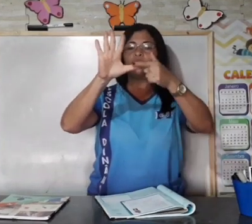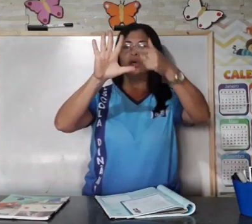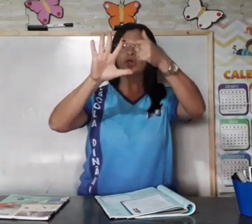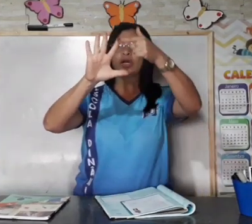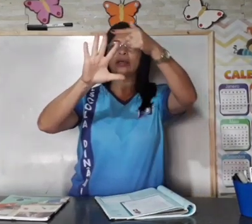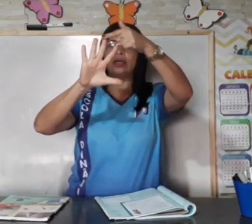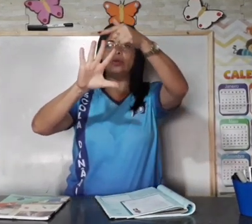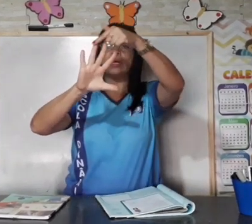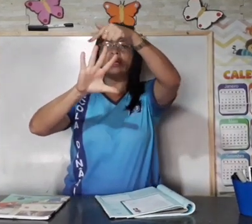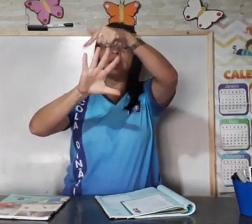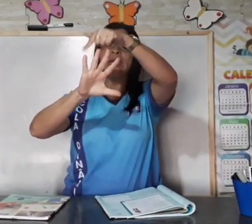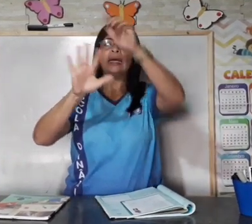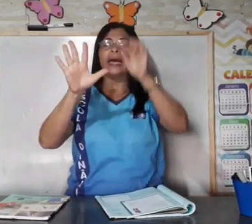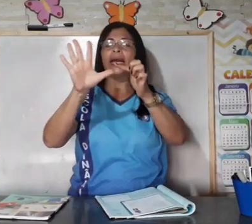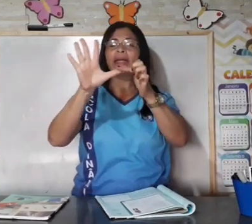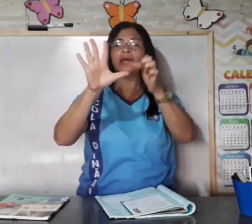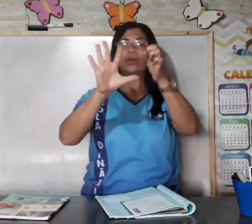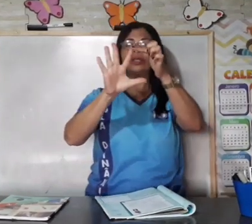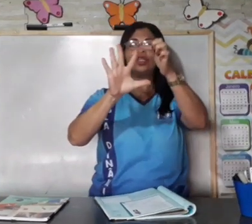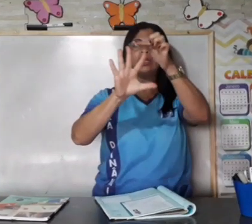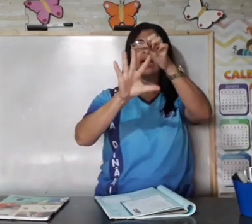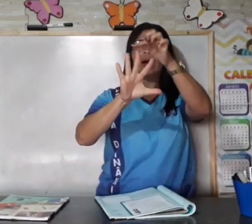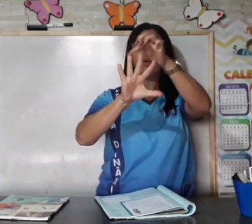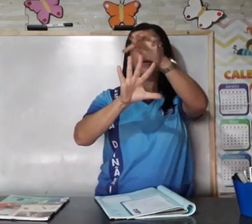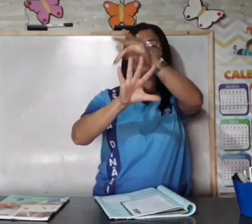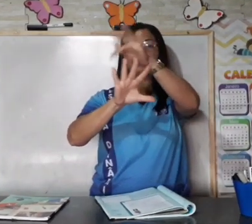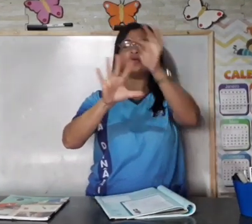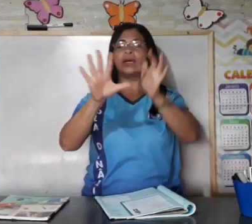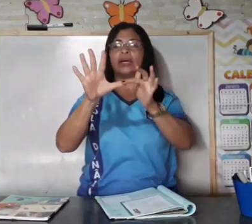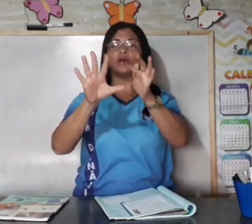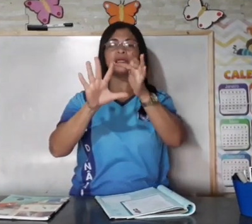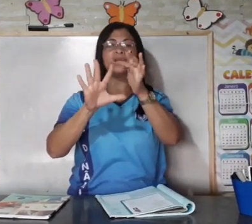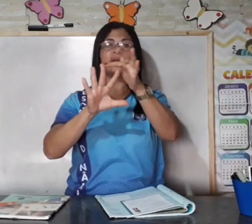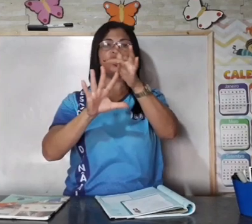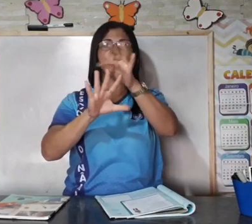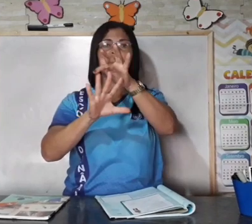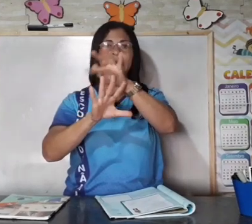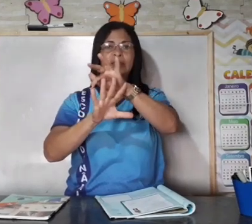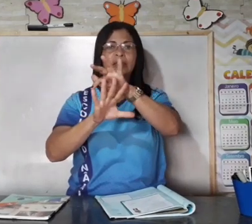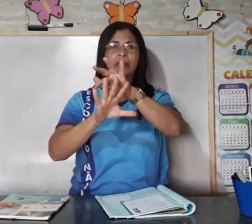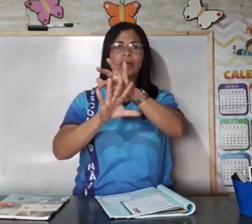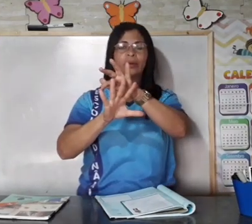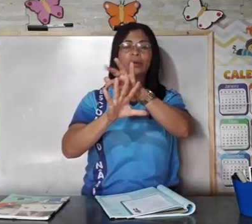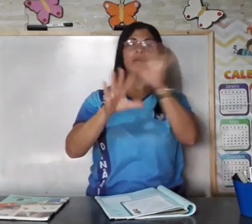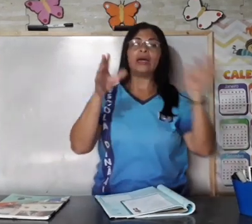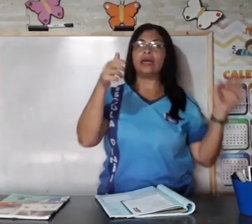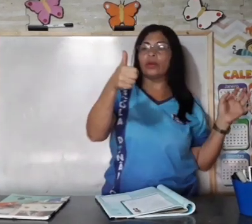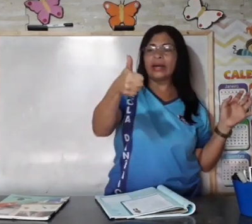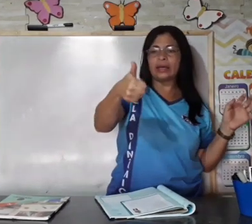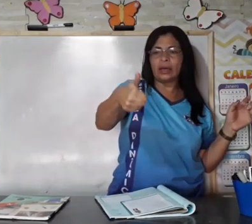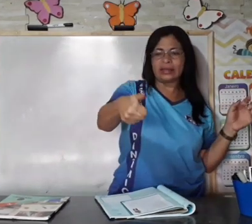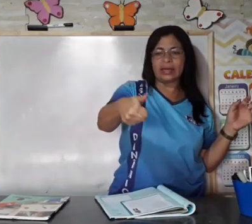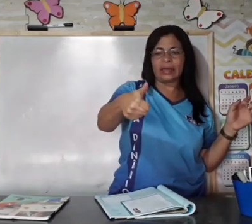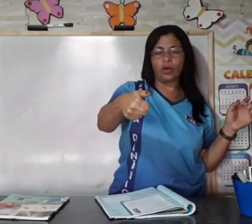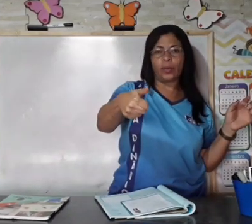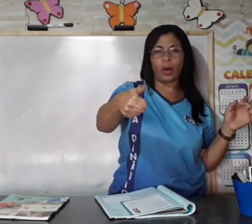nossos dedinhos aqui, ela tem uma digital para identificar a nossa identidade. Vocês sabiam? Então, aqui, esse daqui, o